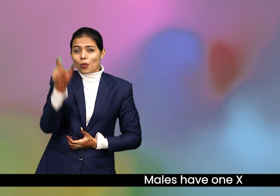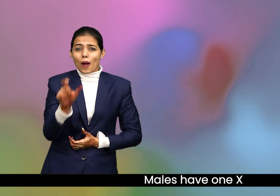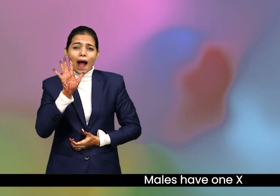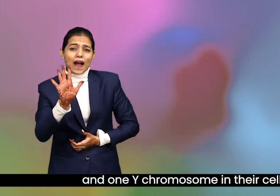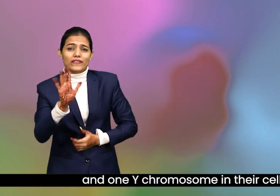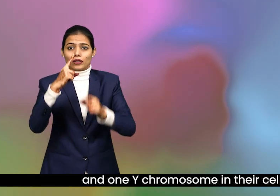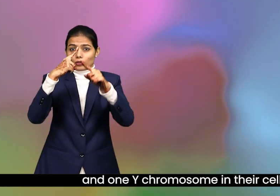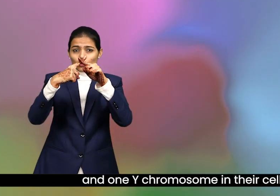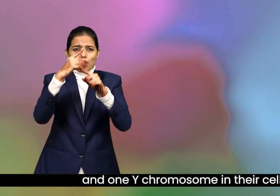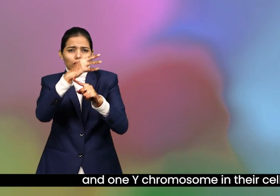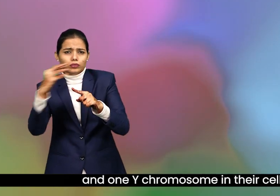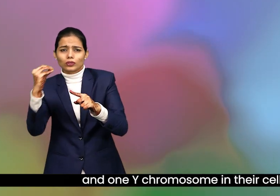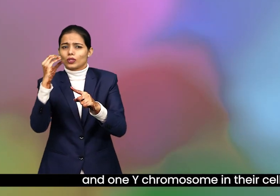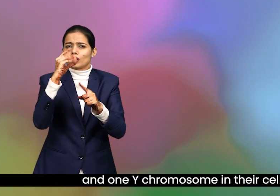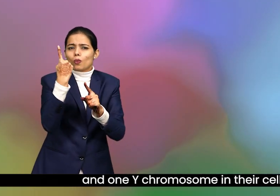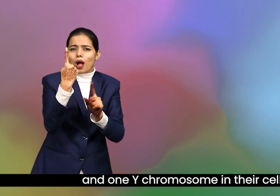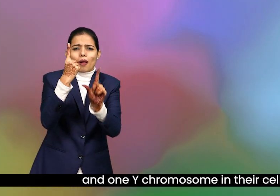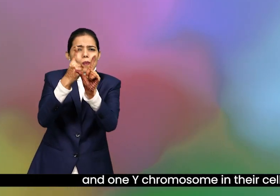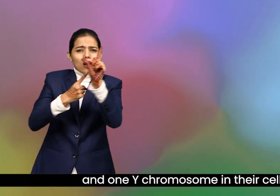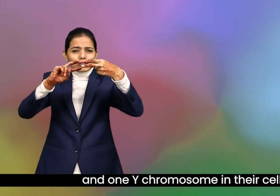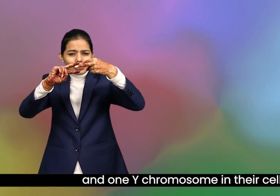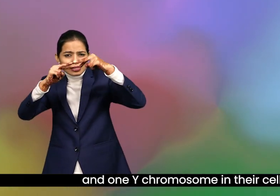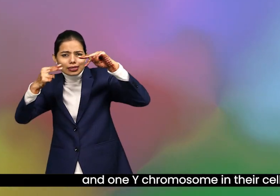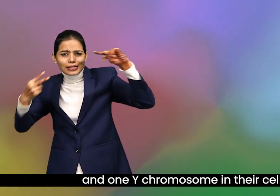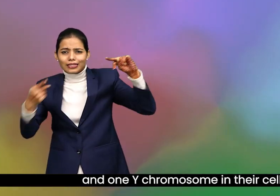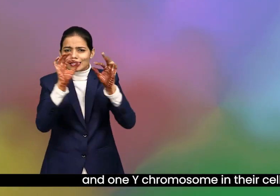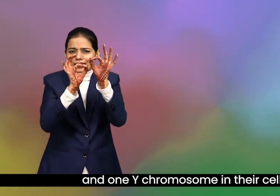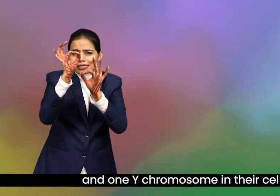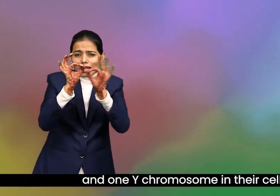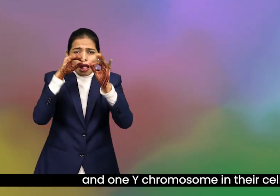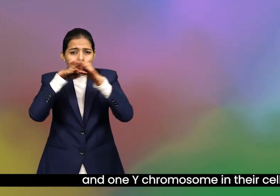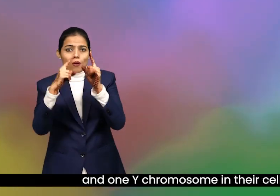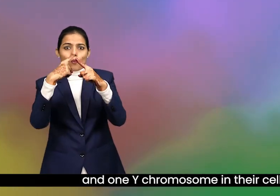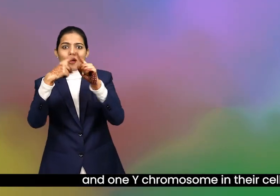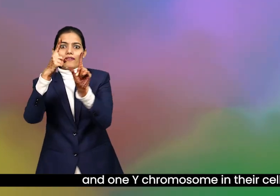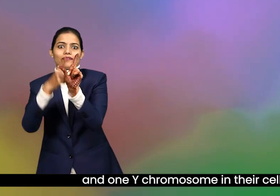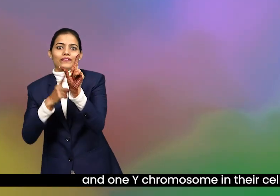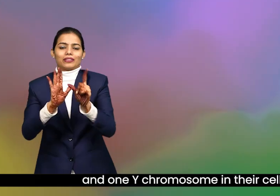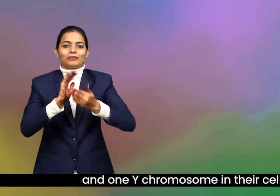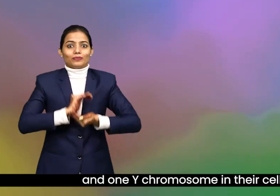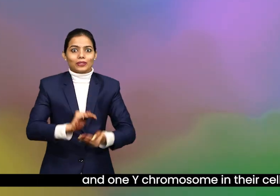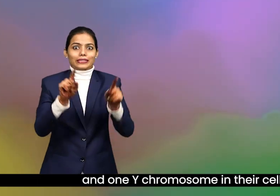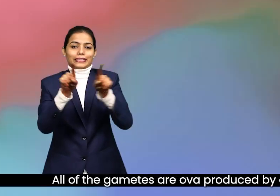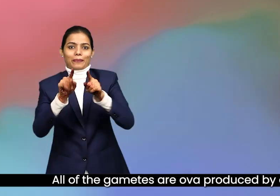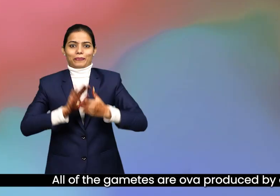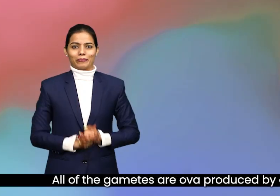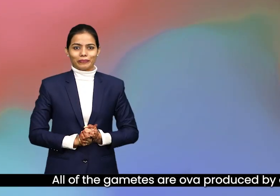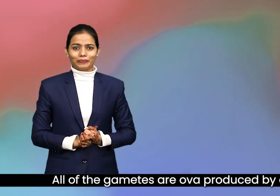செல்களில், and one Y அதாவது chromosome in XY, their cells. ஒரு X, X Y. மற்றும் ஒரு Y நிறப்புரி உள்ளது. All ஒரு the பெண்ணால் gametes